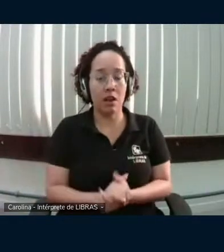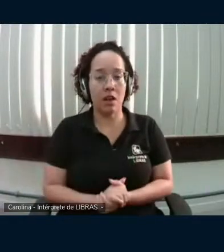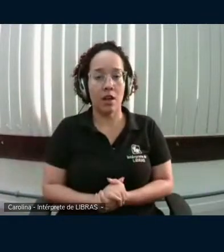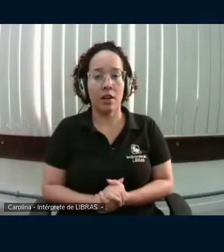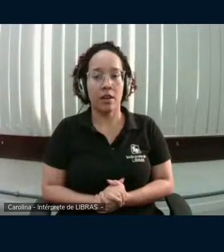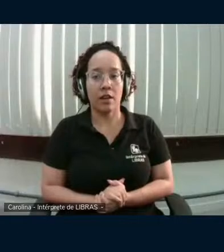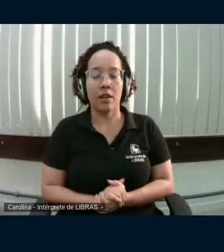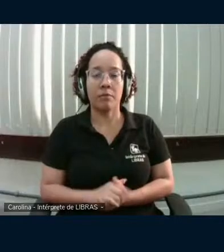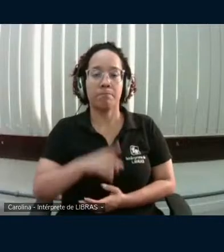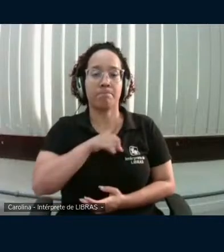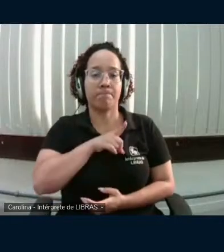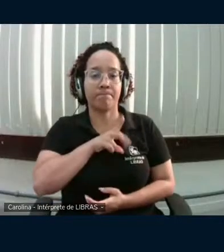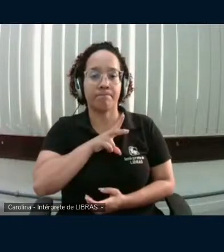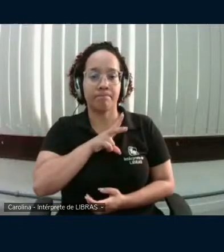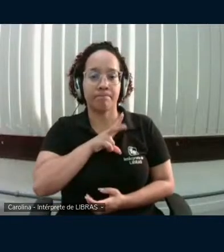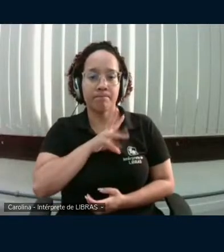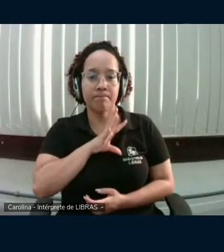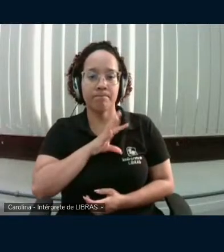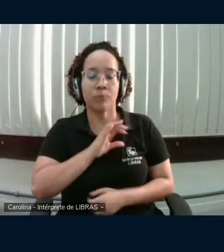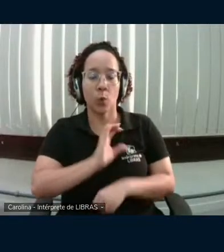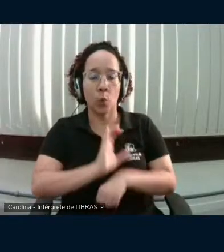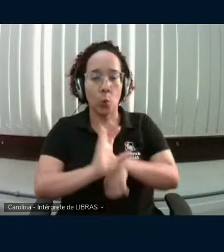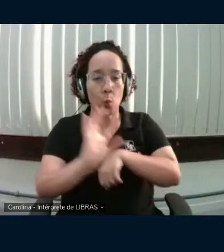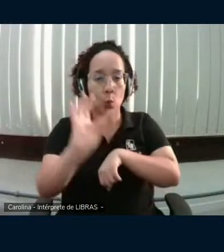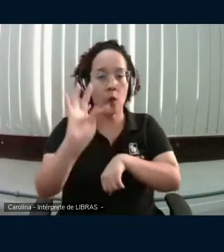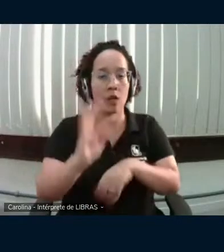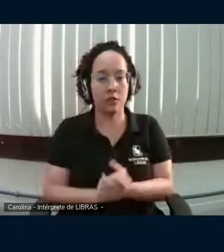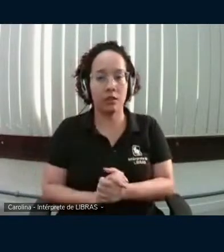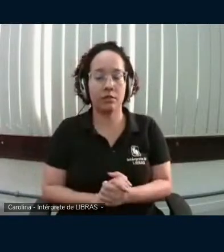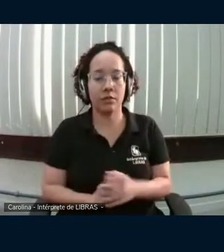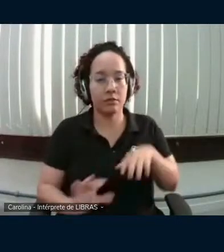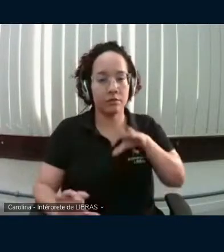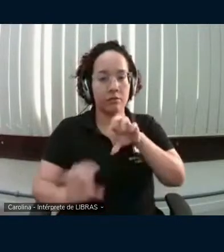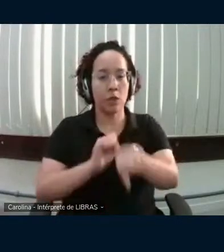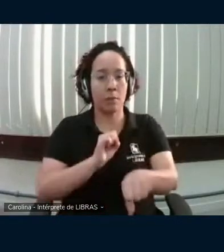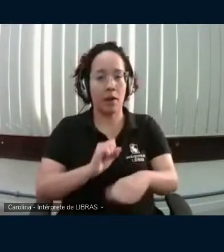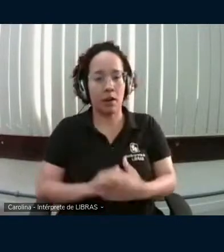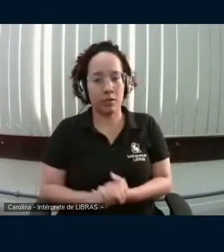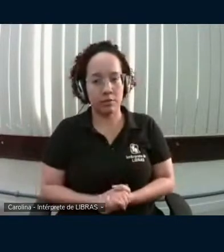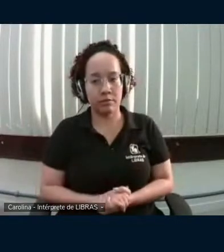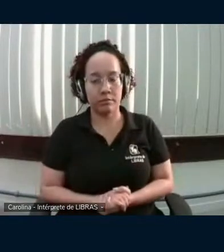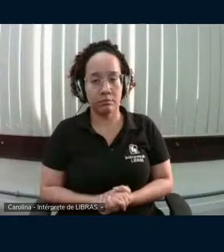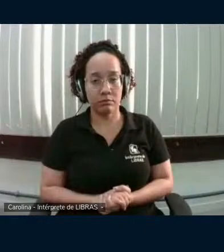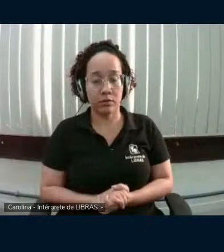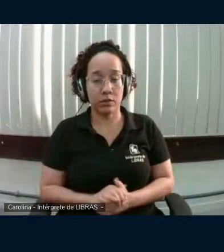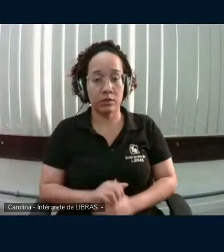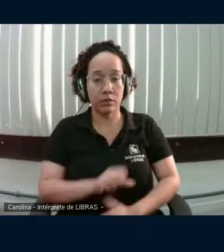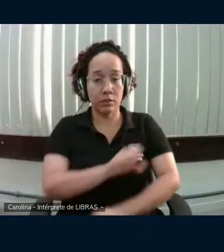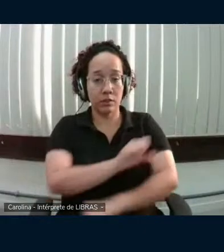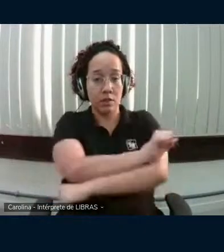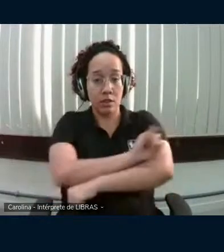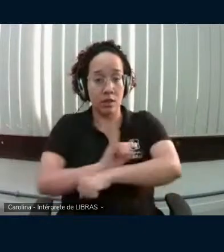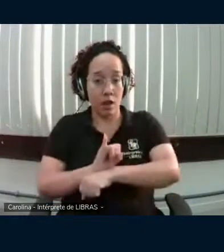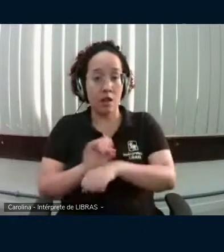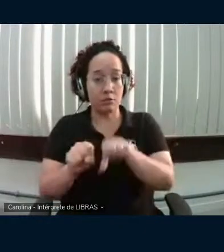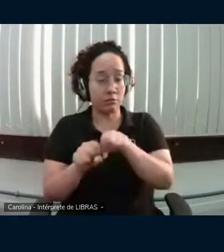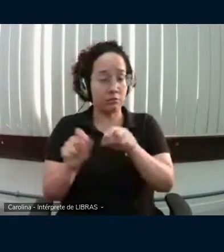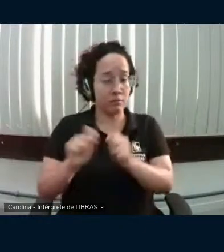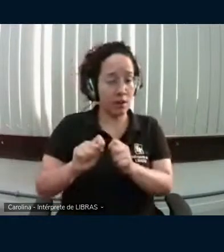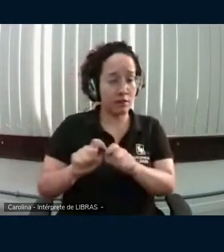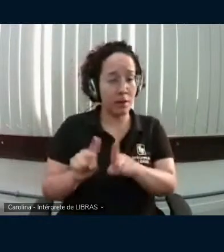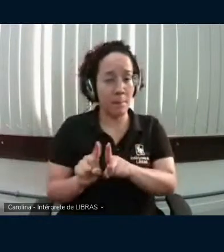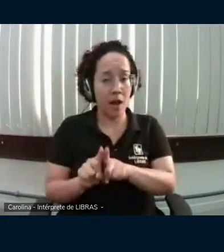Senai faz, inclusive em cursinhos de curta duração, que não profissionalizam. Então, a nossa defesa é pelo ensino médio